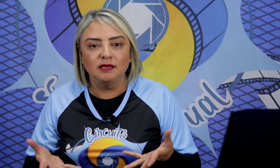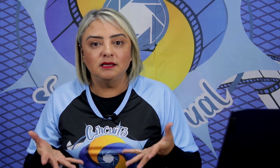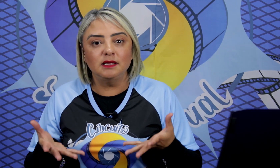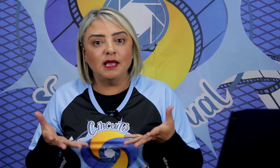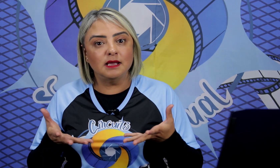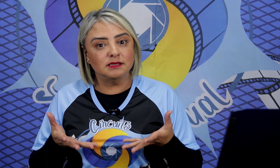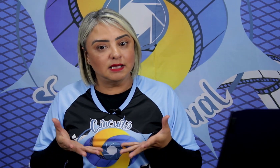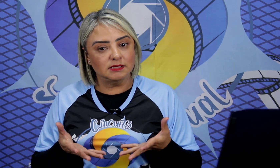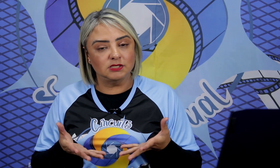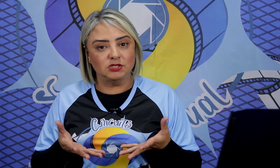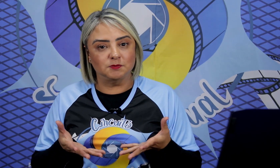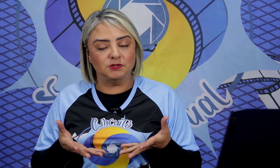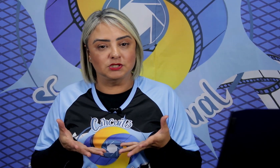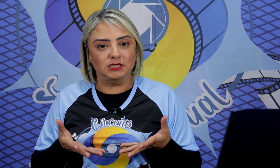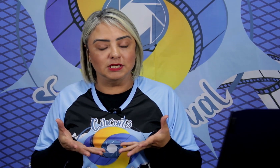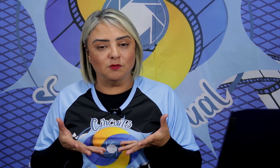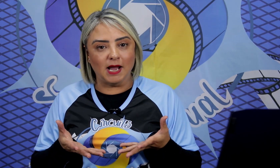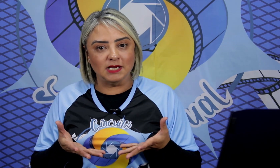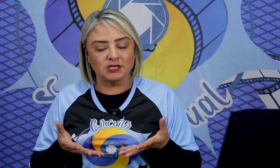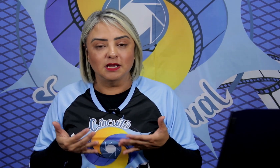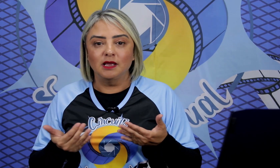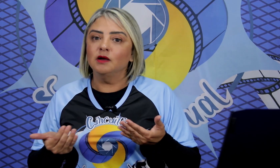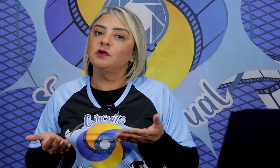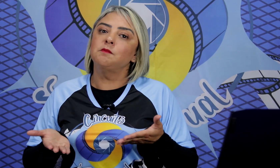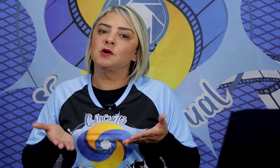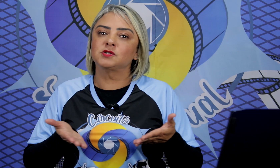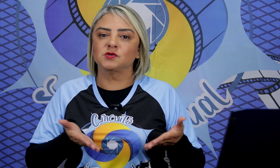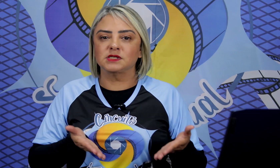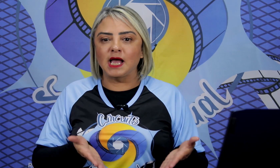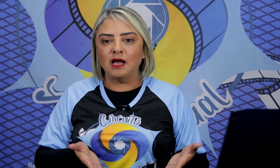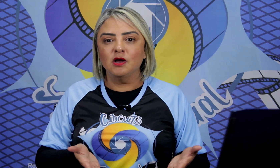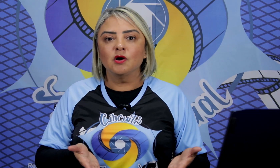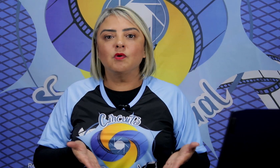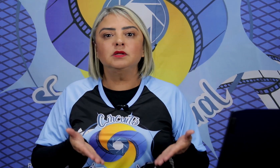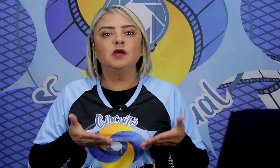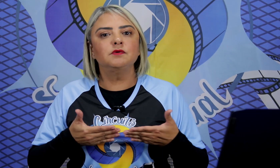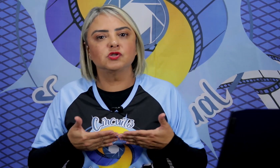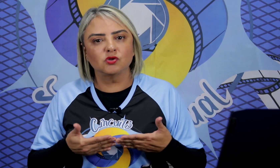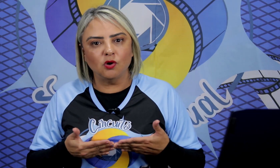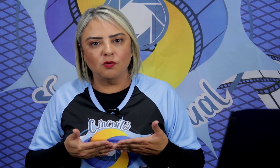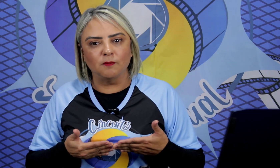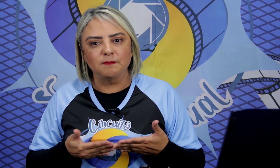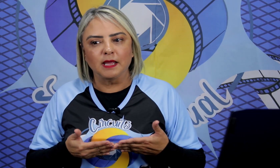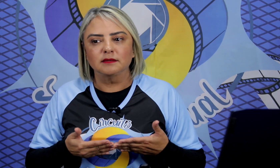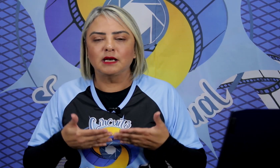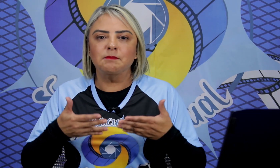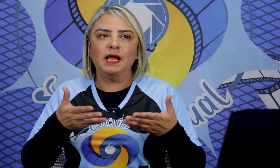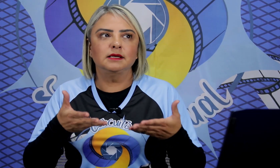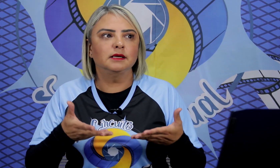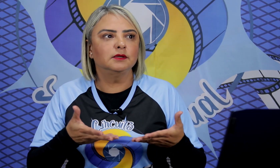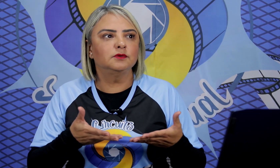que é esse tipo de linguagem eu não posso usar quando eu estou